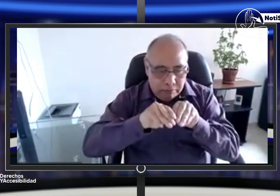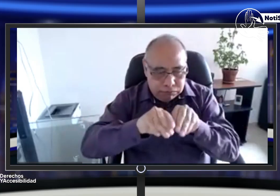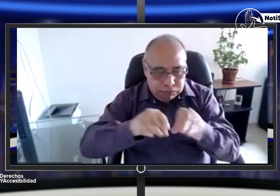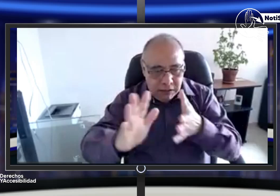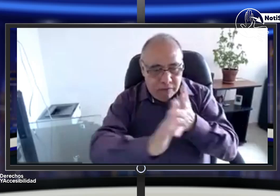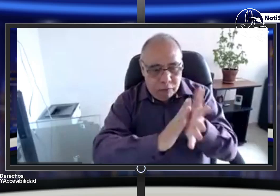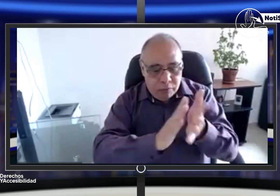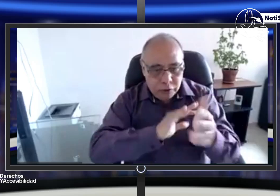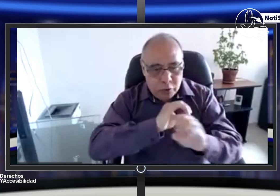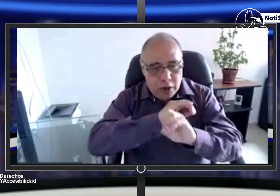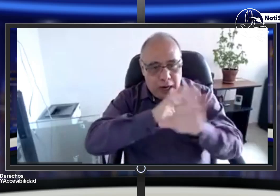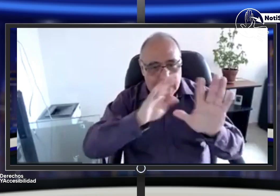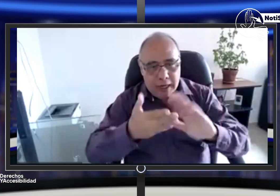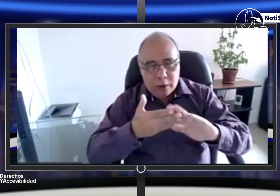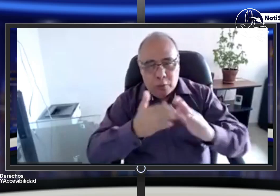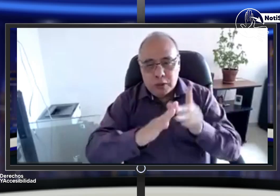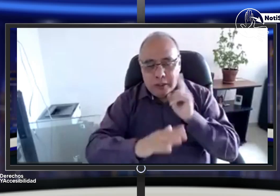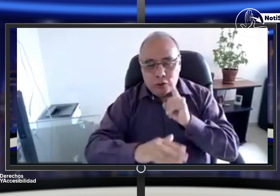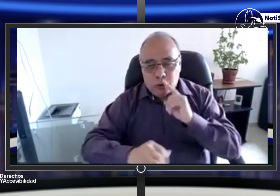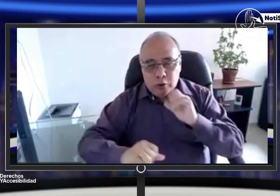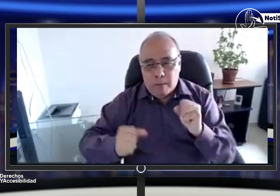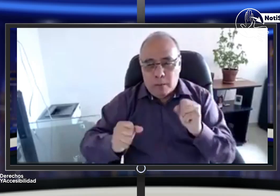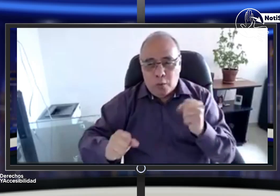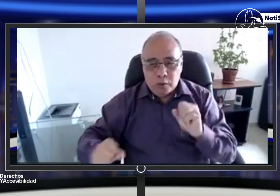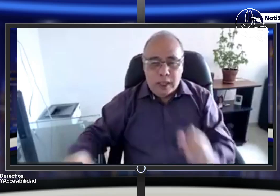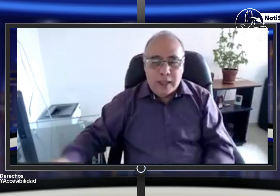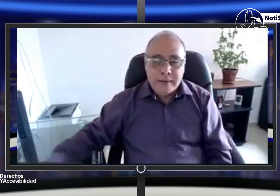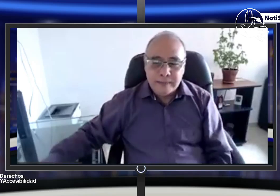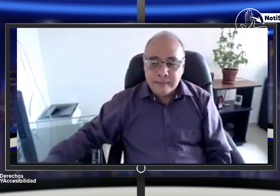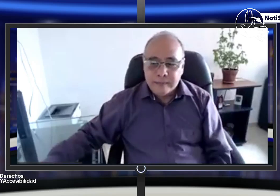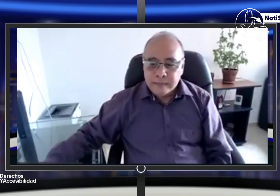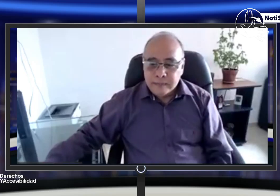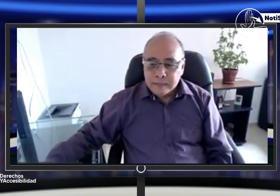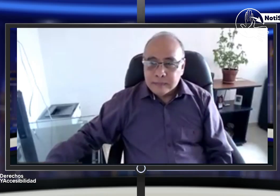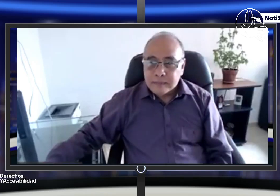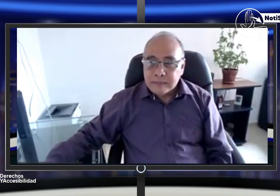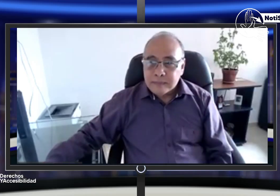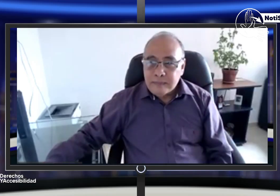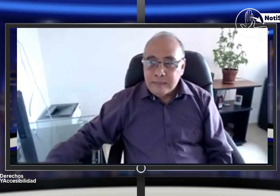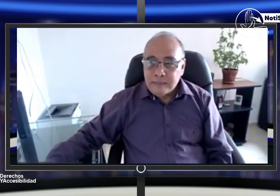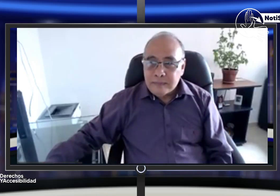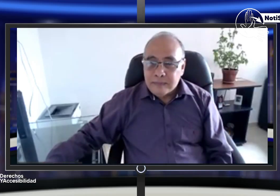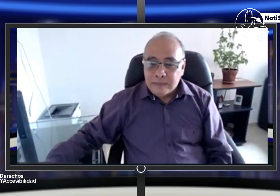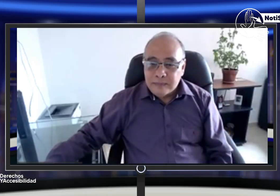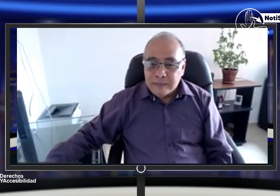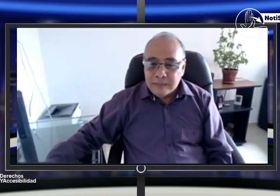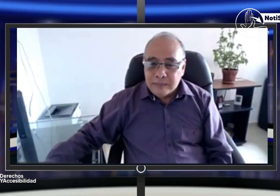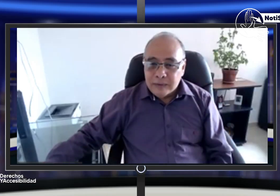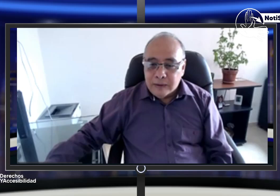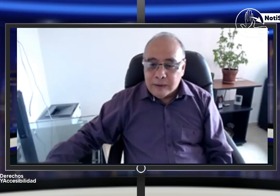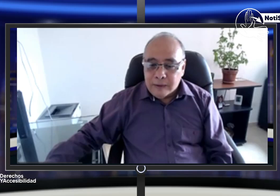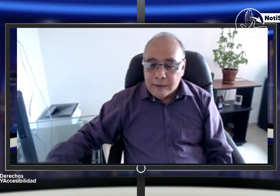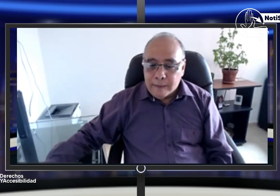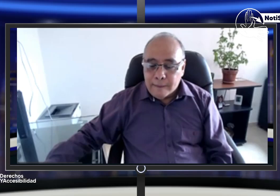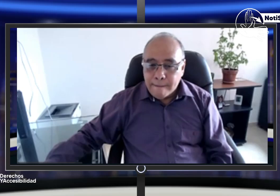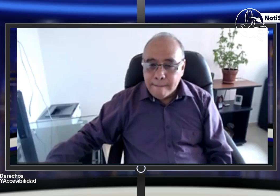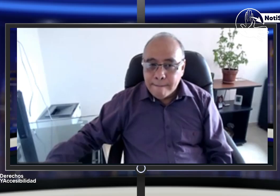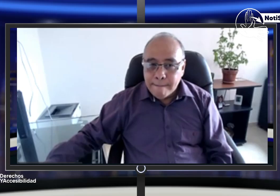acompañarnos en el espacio de hoy, este espacio tan importante para la comunidad sorda de Bogotá y la comunidad nacional.